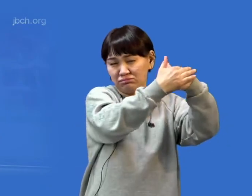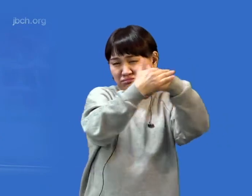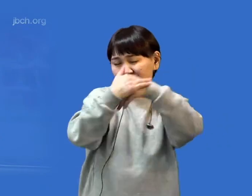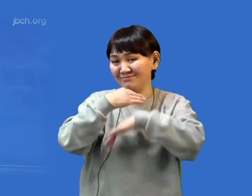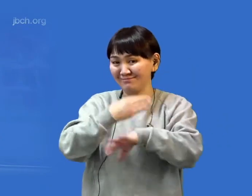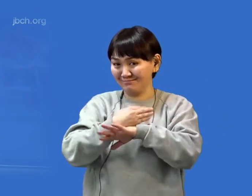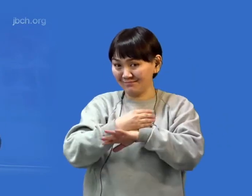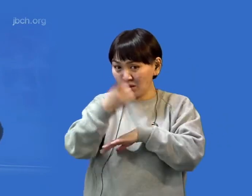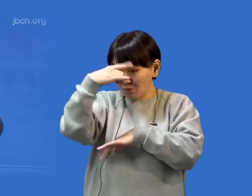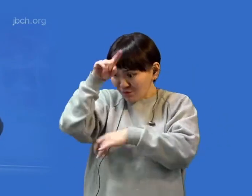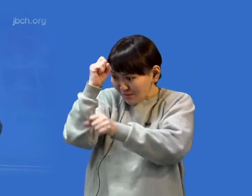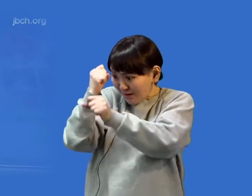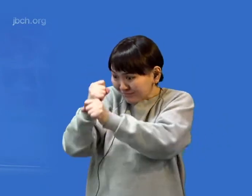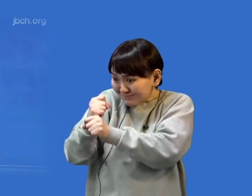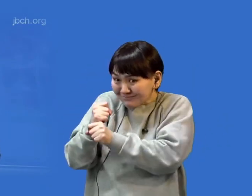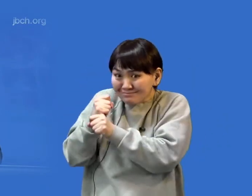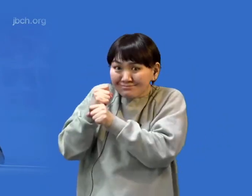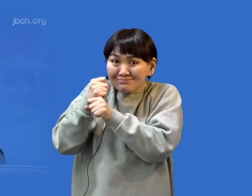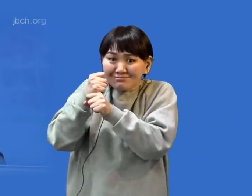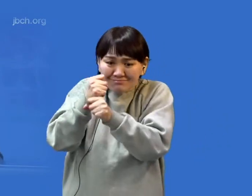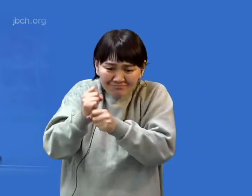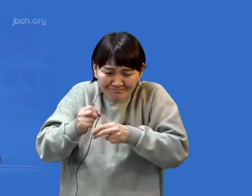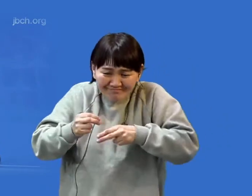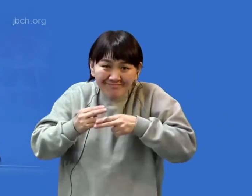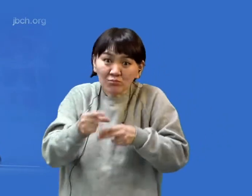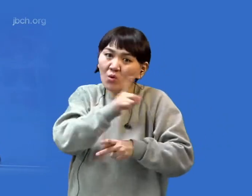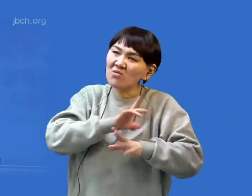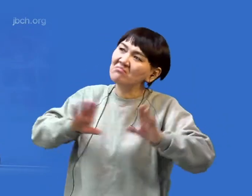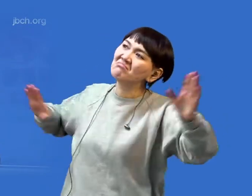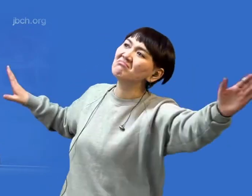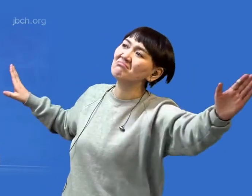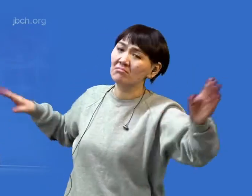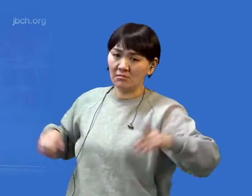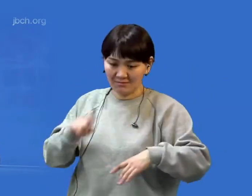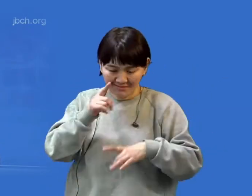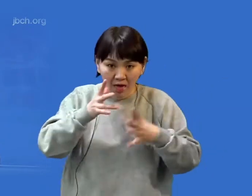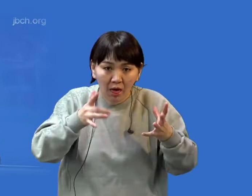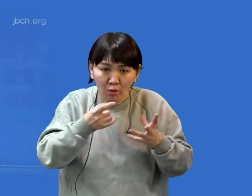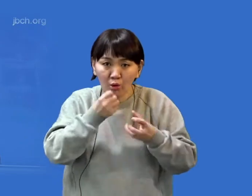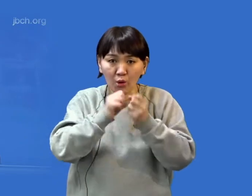Бурхны хийх гэж байгаа ажлыг тэд нэр хаасан юм.